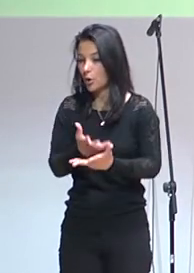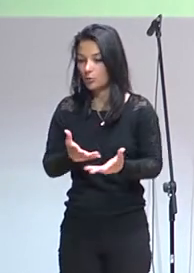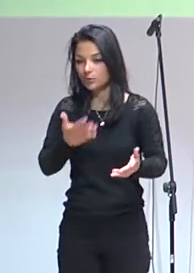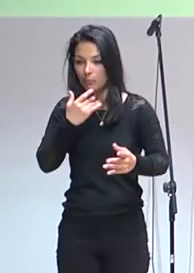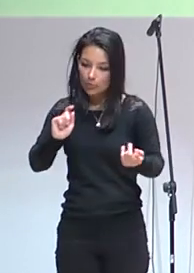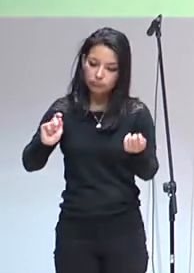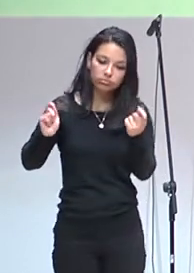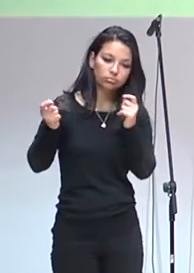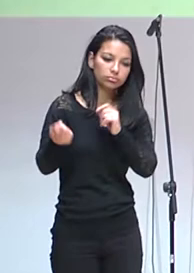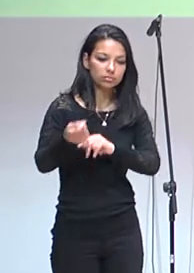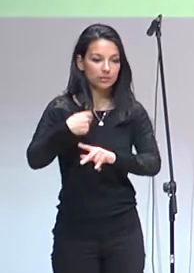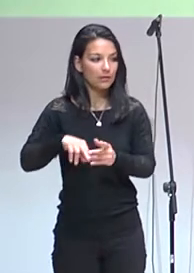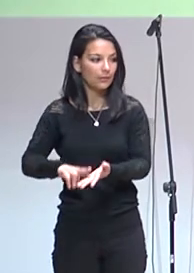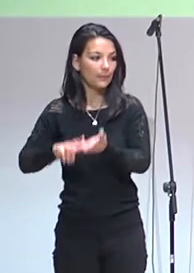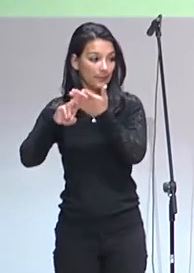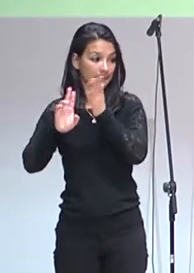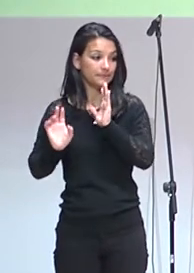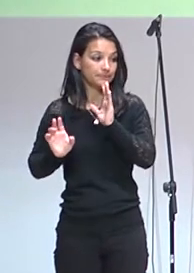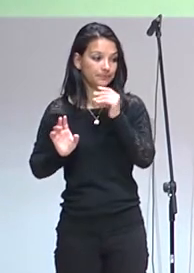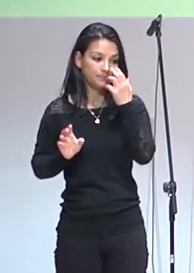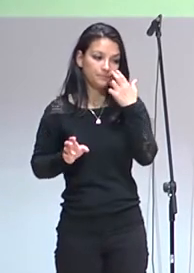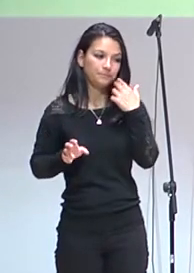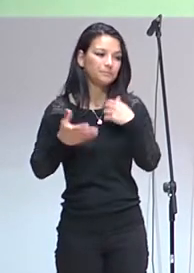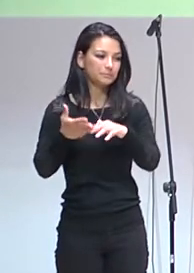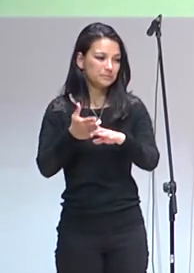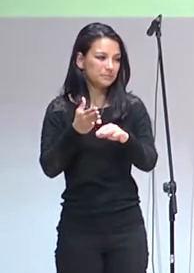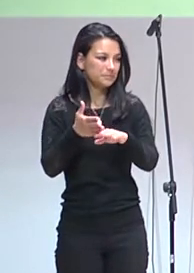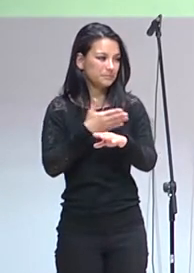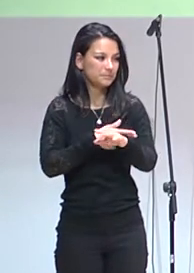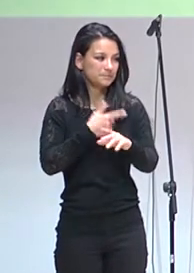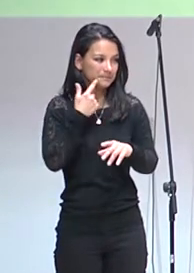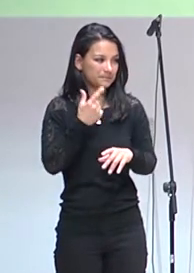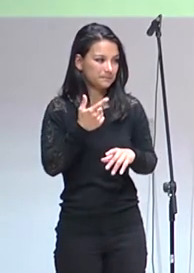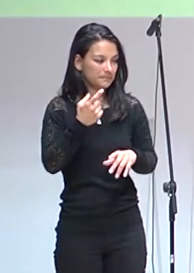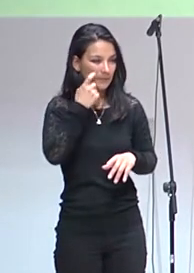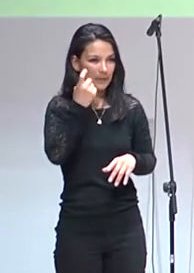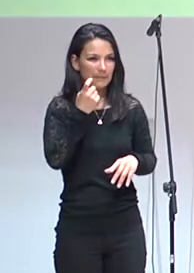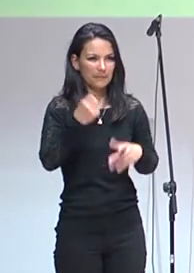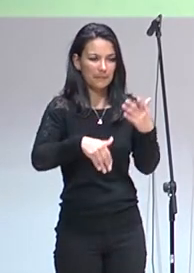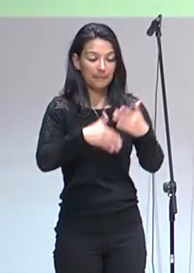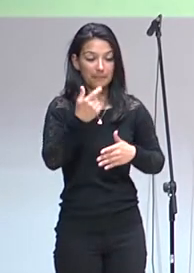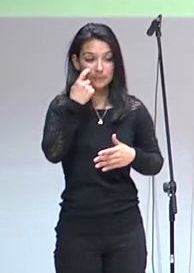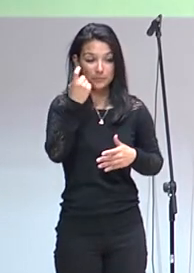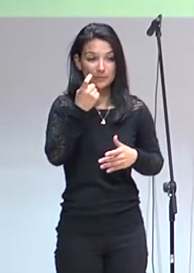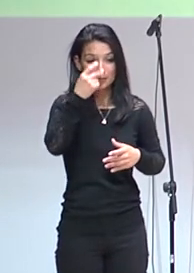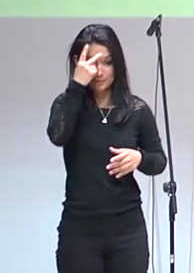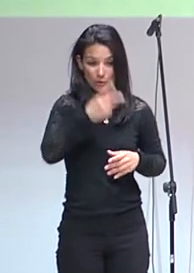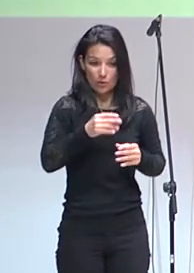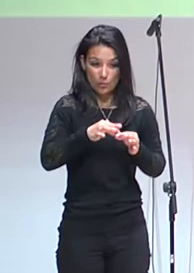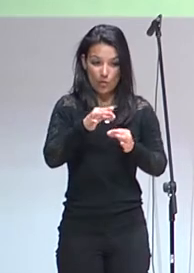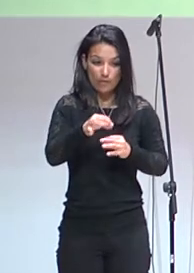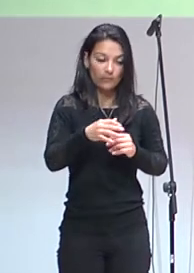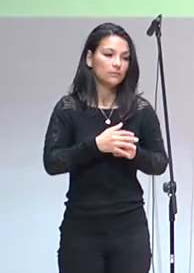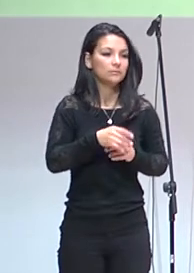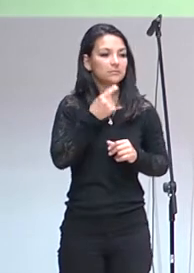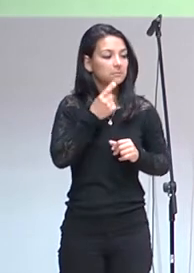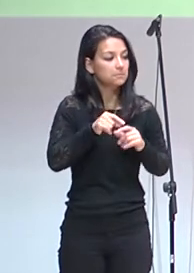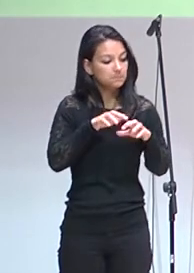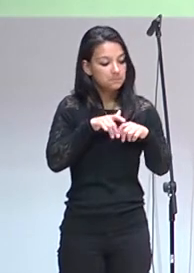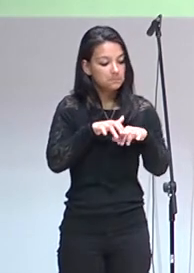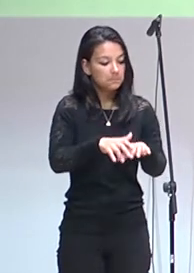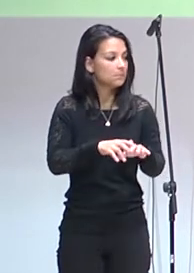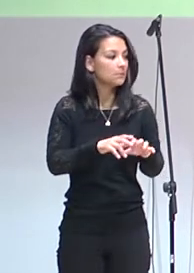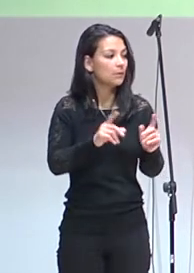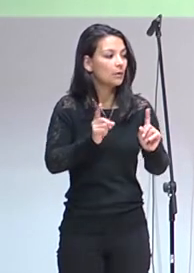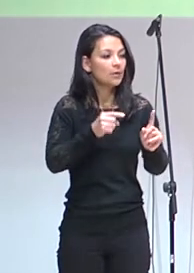también que me llamó mucho la atención cuando empezamos a buscar la historia del pueblo nuestro, que decían, no, algunos archivos están en